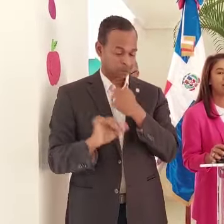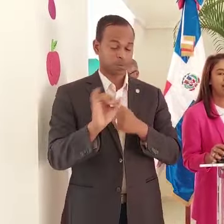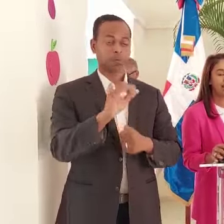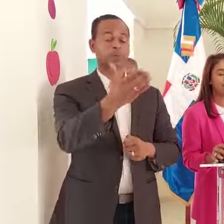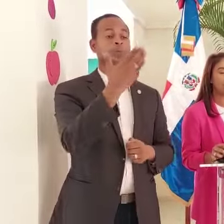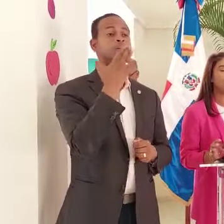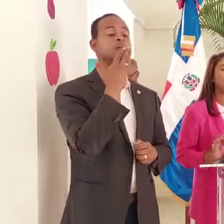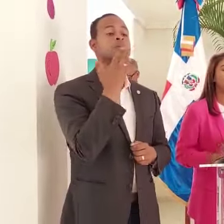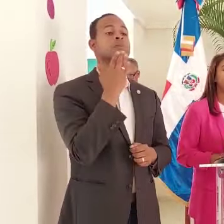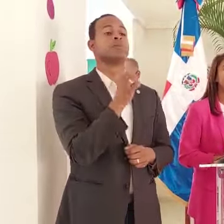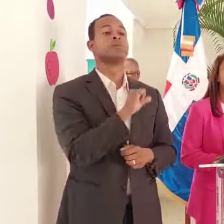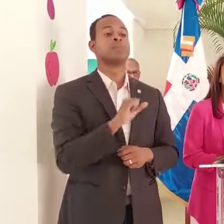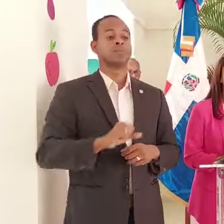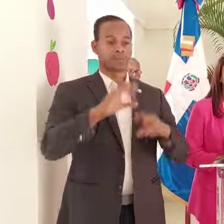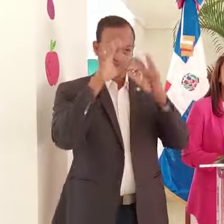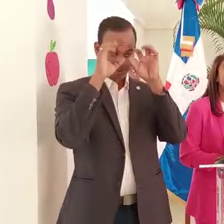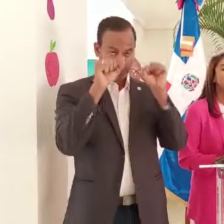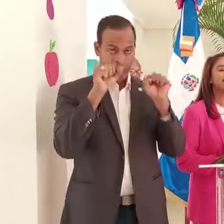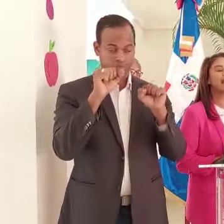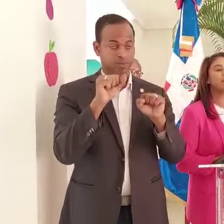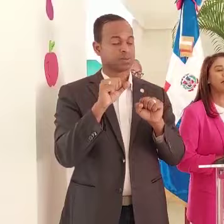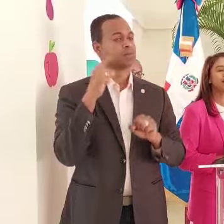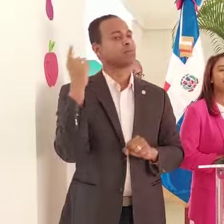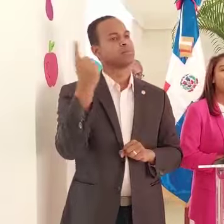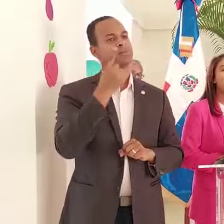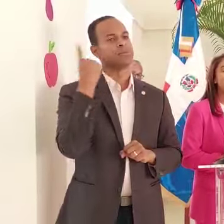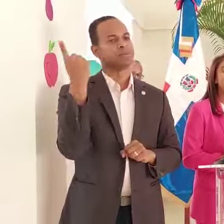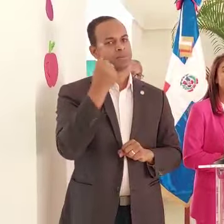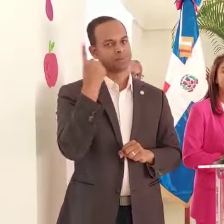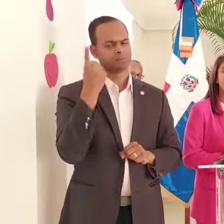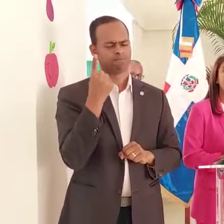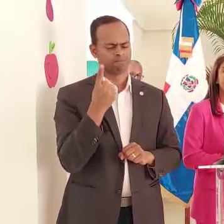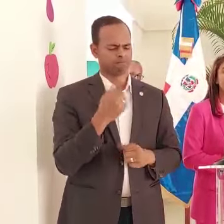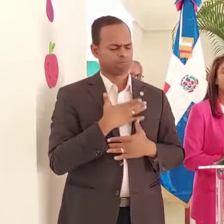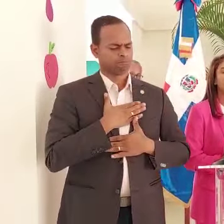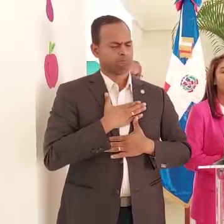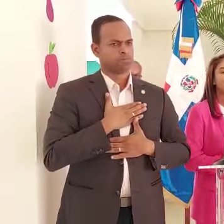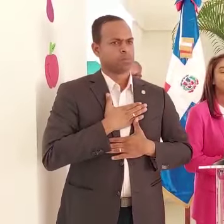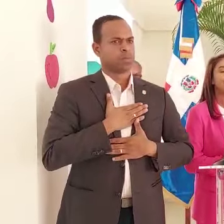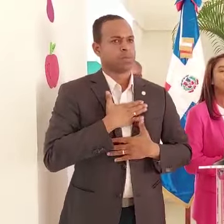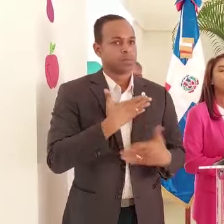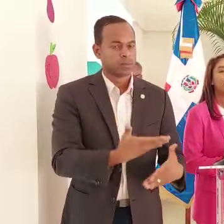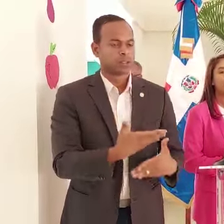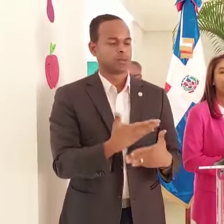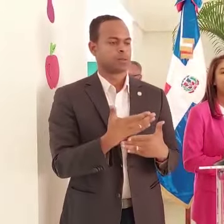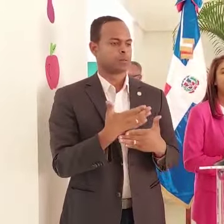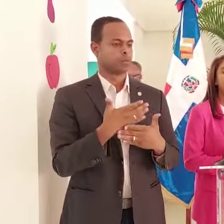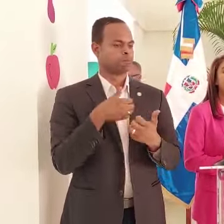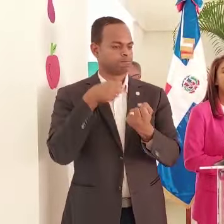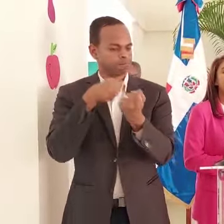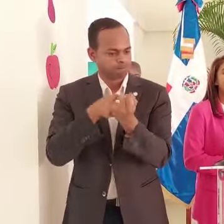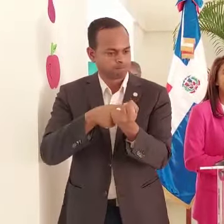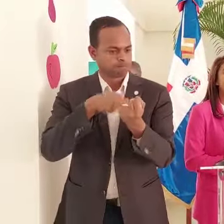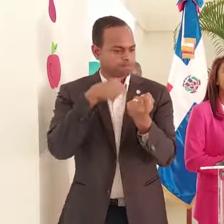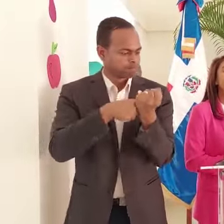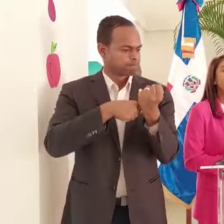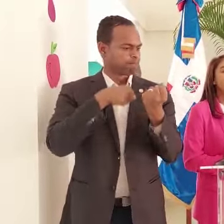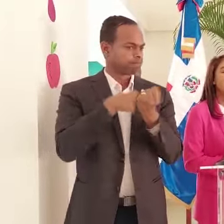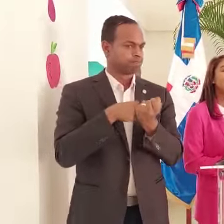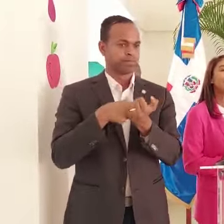Agradecer también al señor presidente, que siempre está dispuesto a seguir colaborando